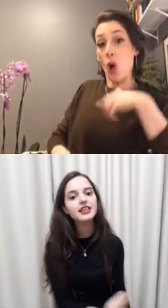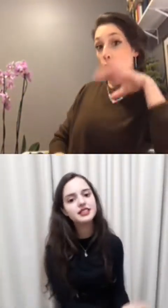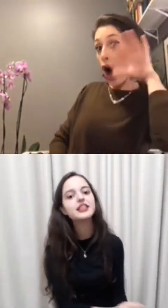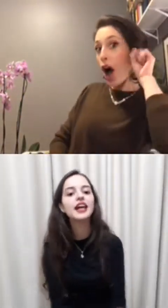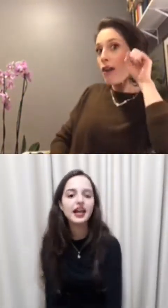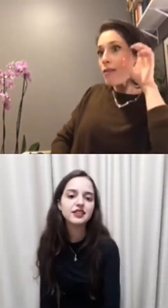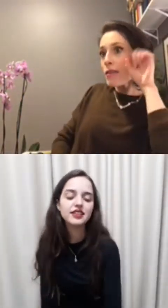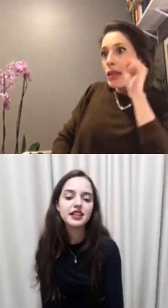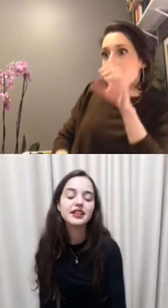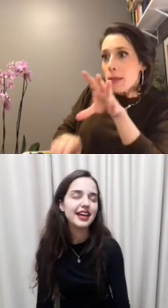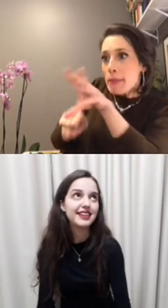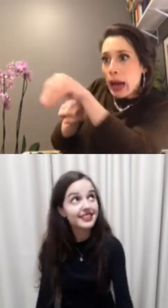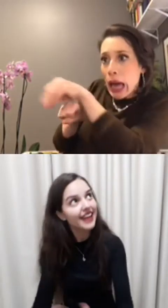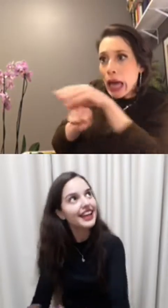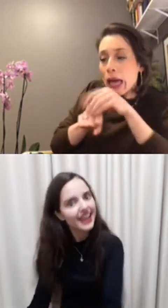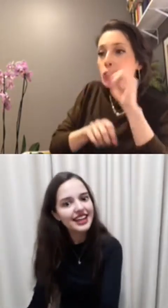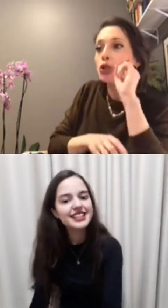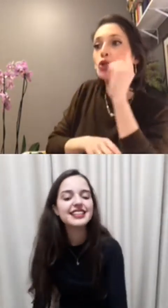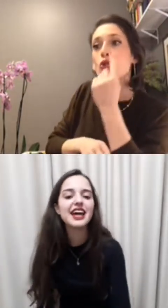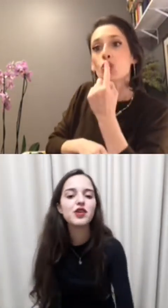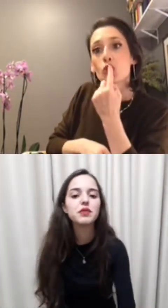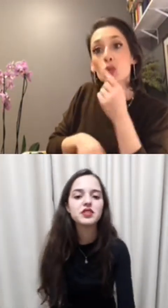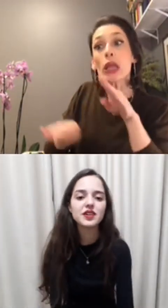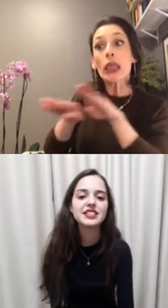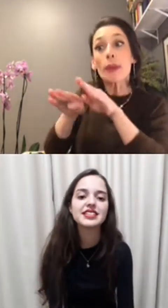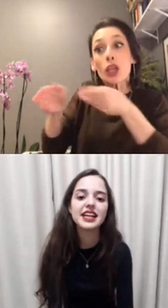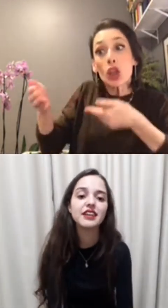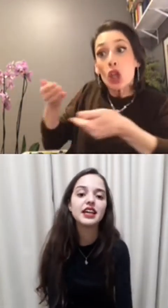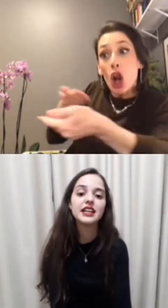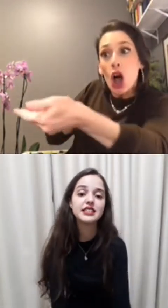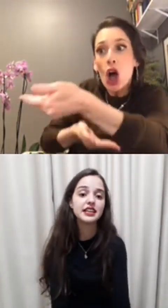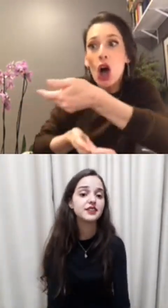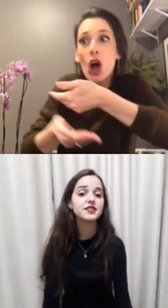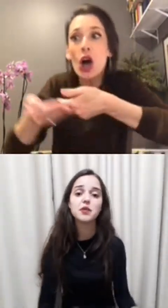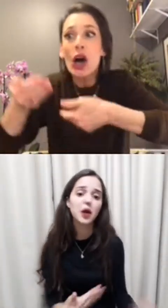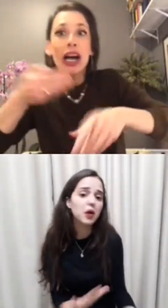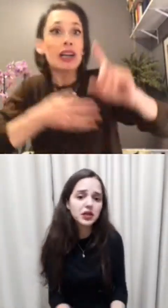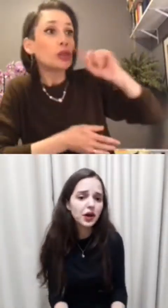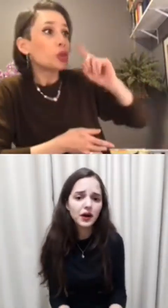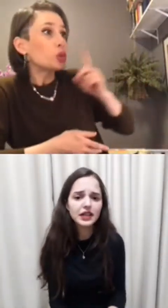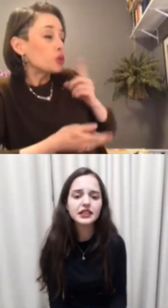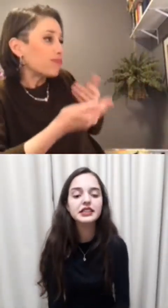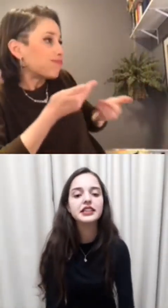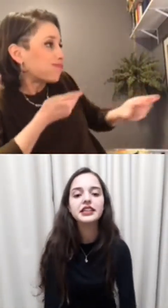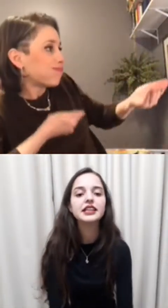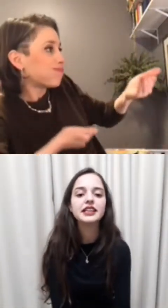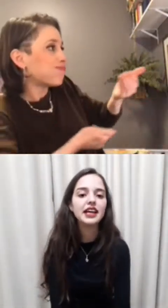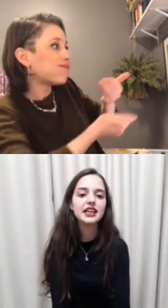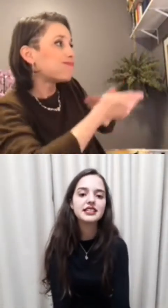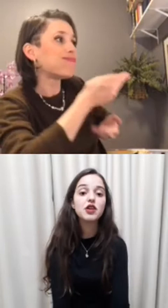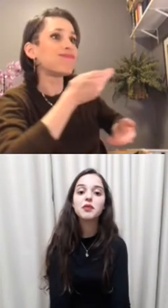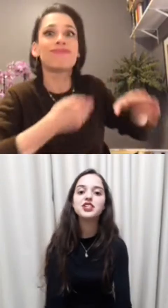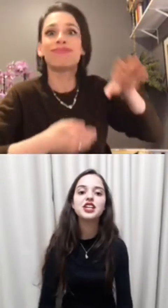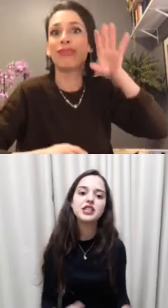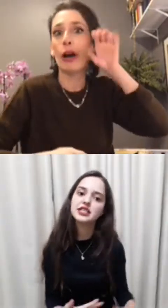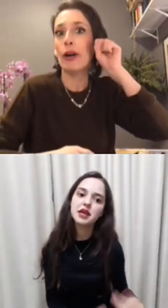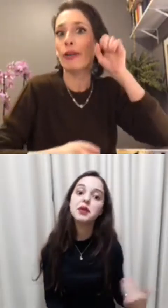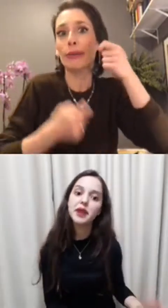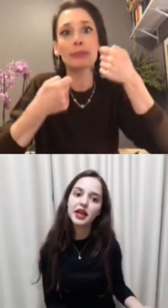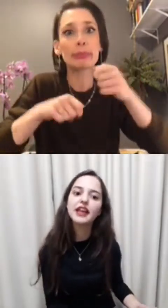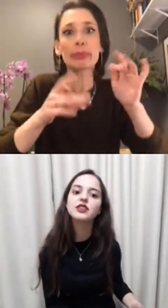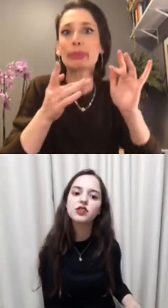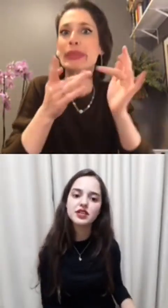também ensiná-los, ensinar eles, né, algumas coisas da língua que eles ainda não sabem. É uma troca, né? Assim como a gente está